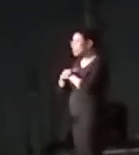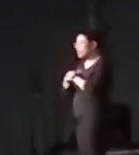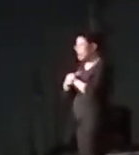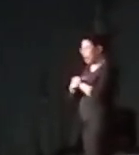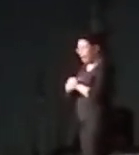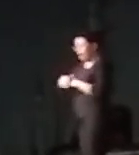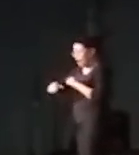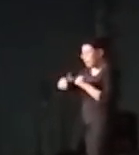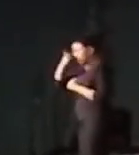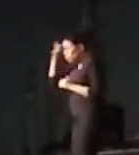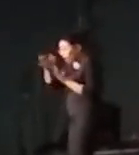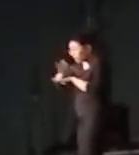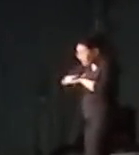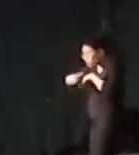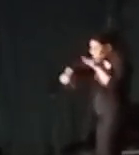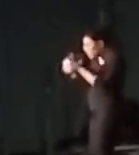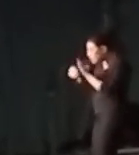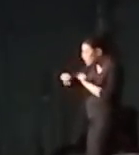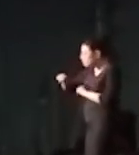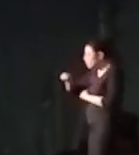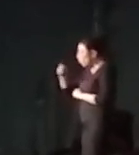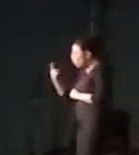Não? Não.